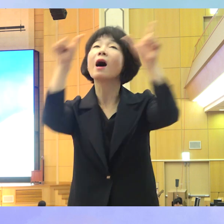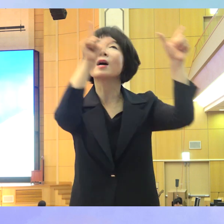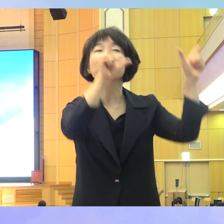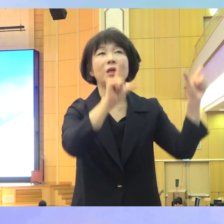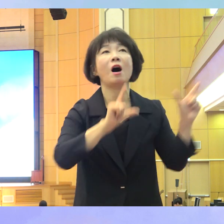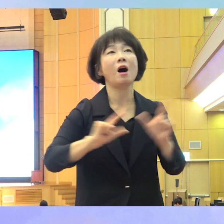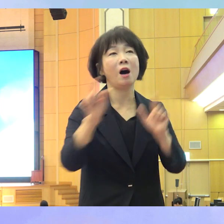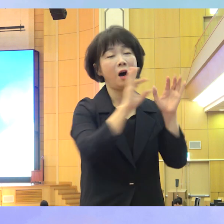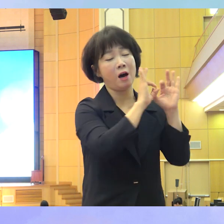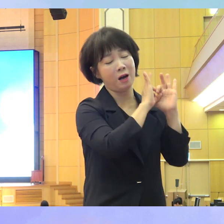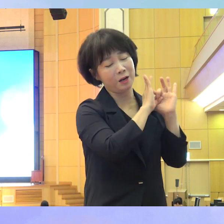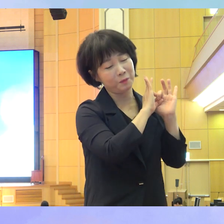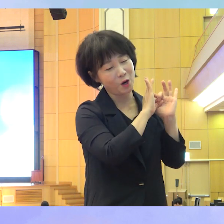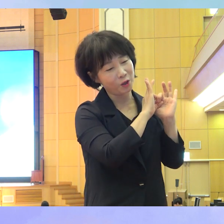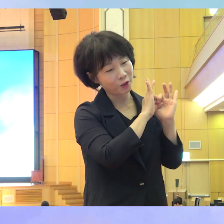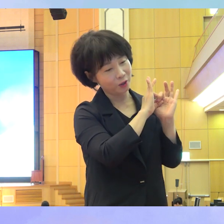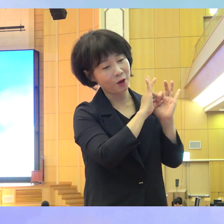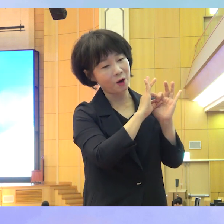본받아